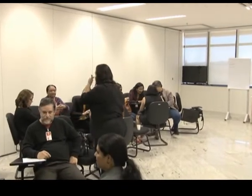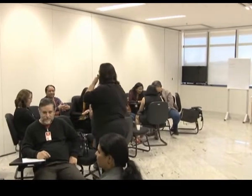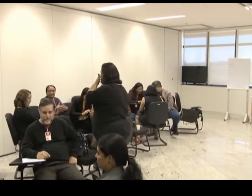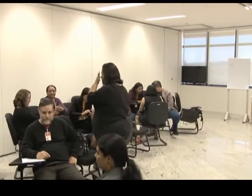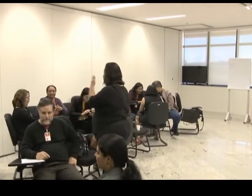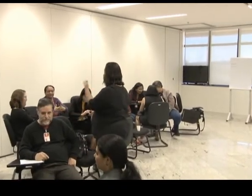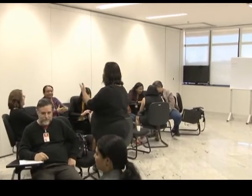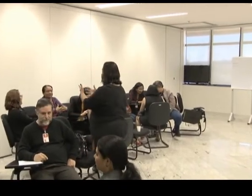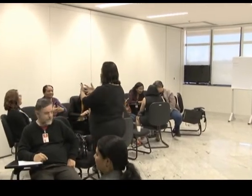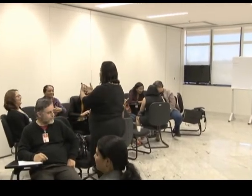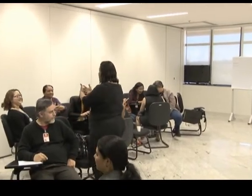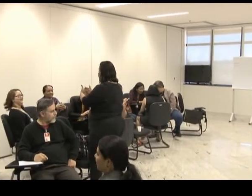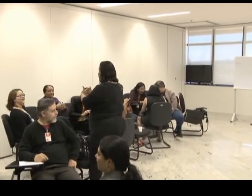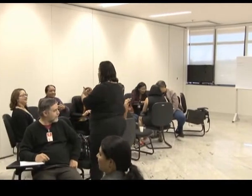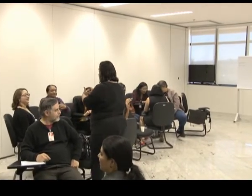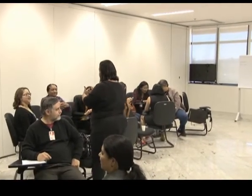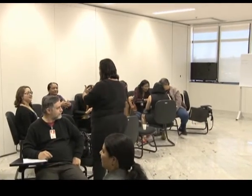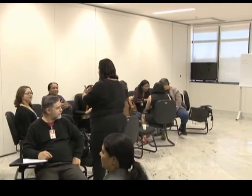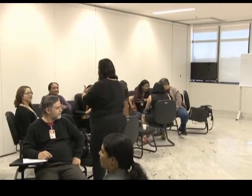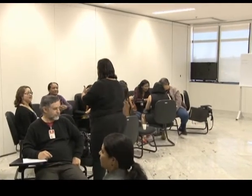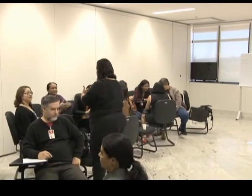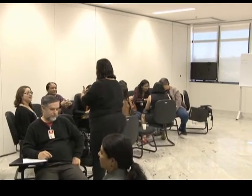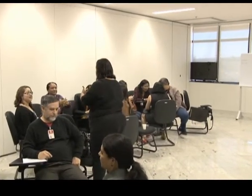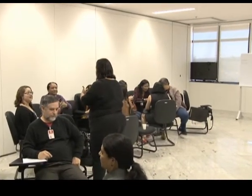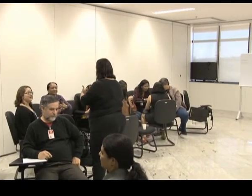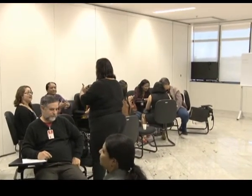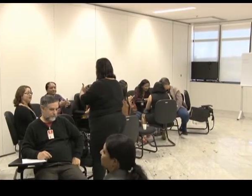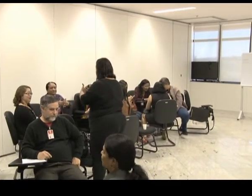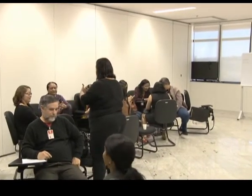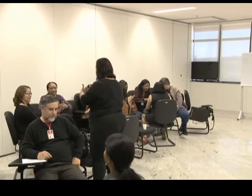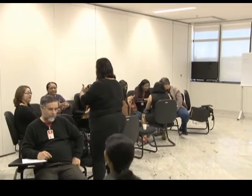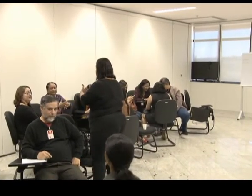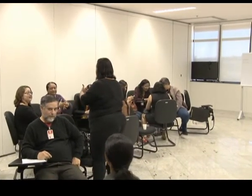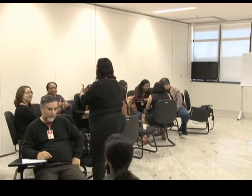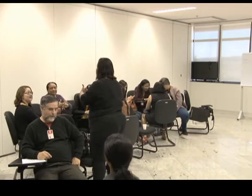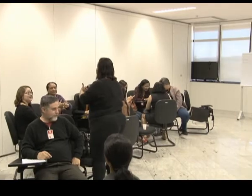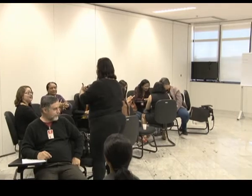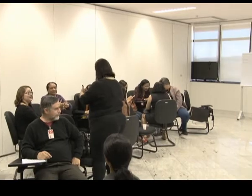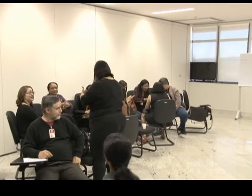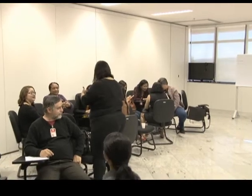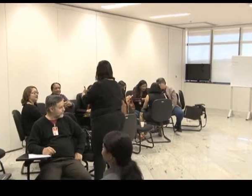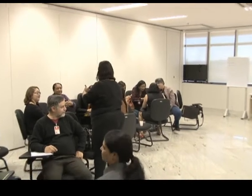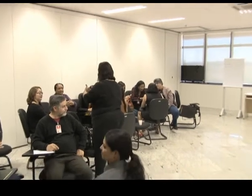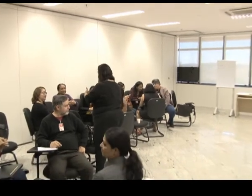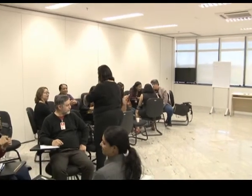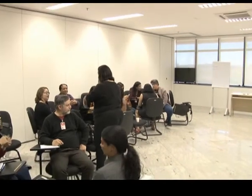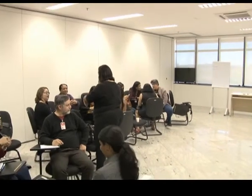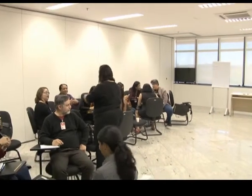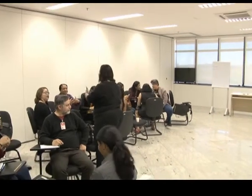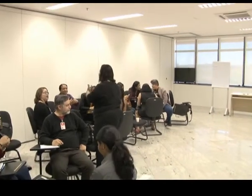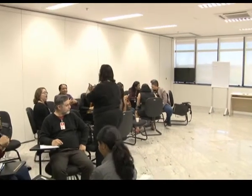Isso. Porque se você fizer para dentro, bota para dentro. É gama. Exatamente. Abre.